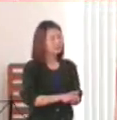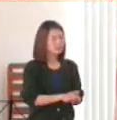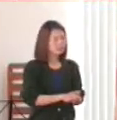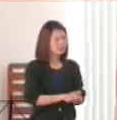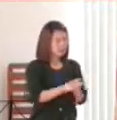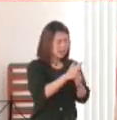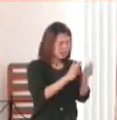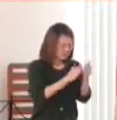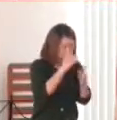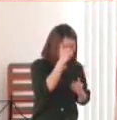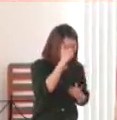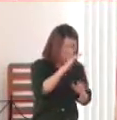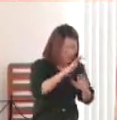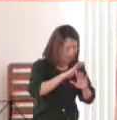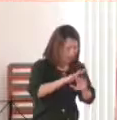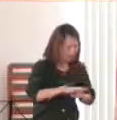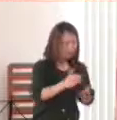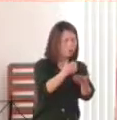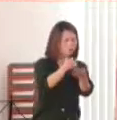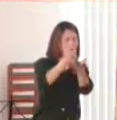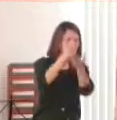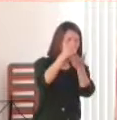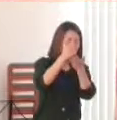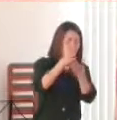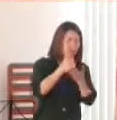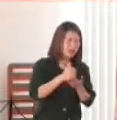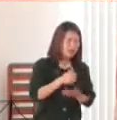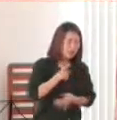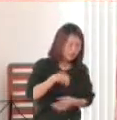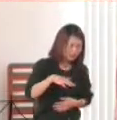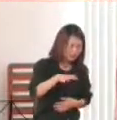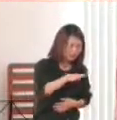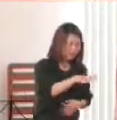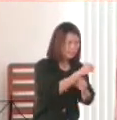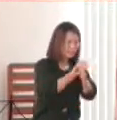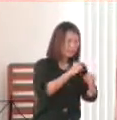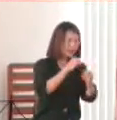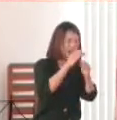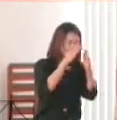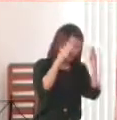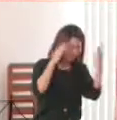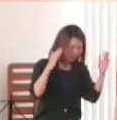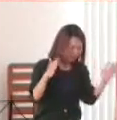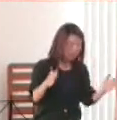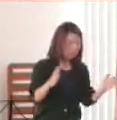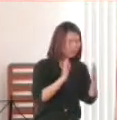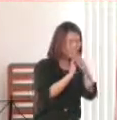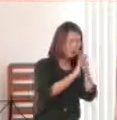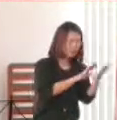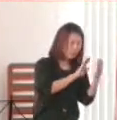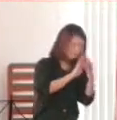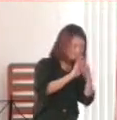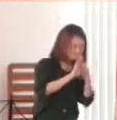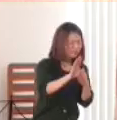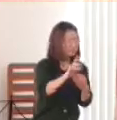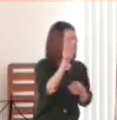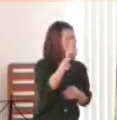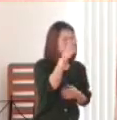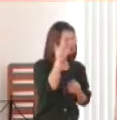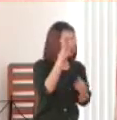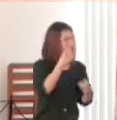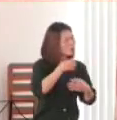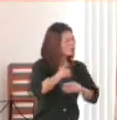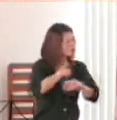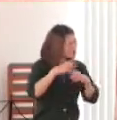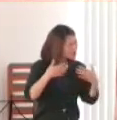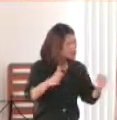イエス様は安心の訪れ、私たちが生きている間も、そして死んでからも何も恐れる